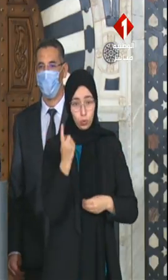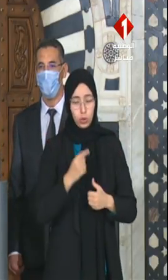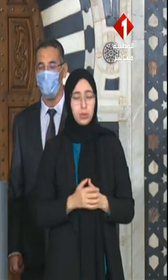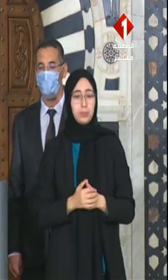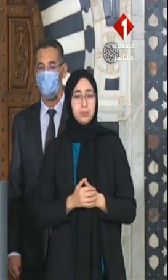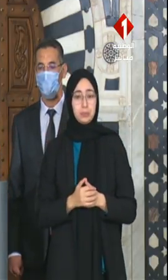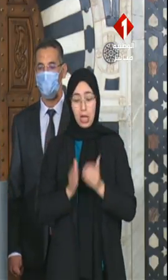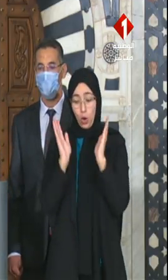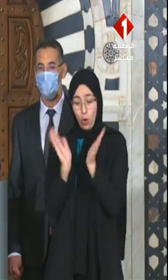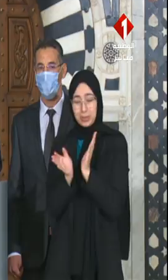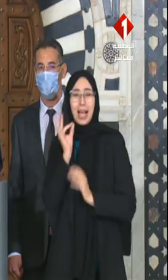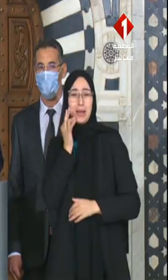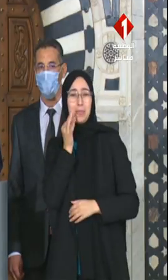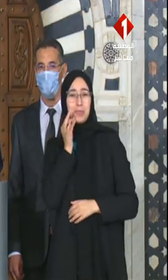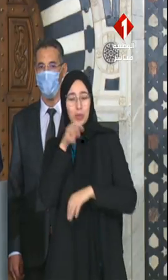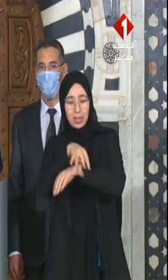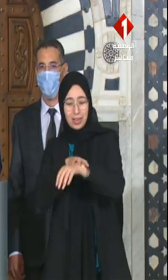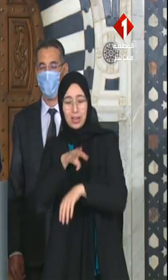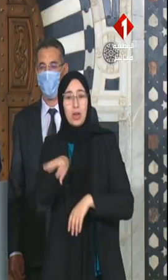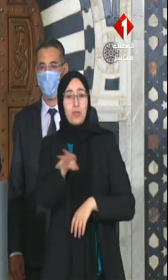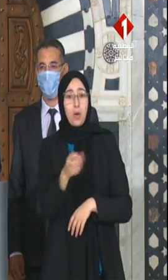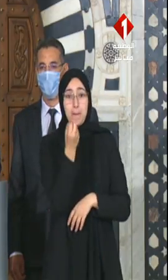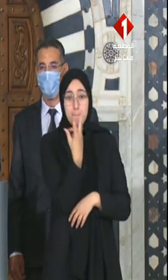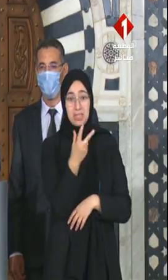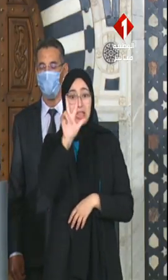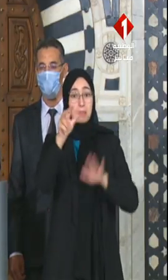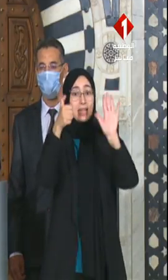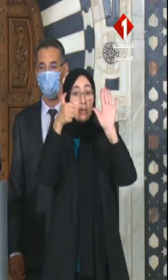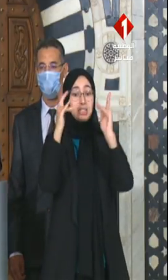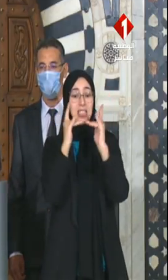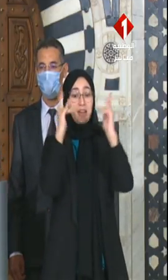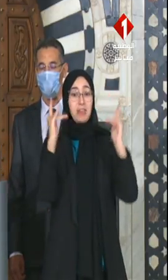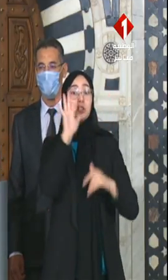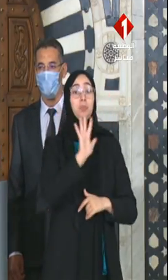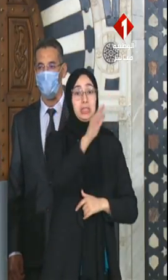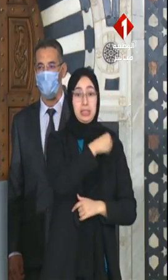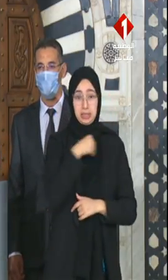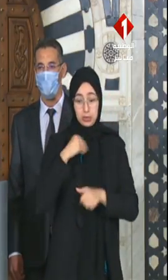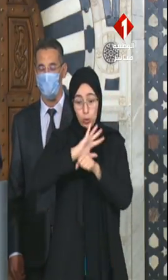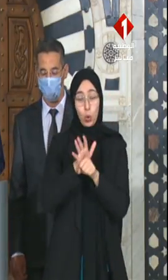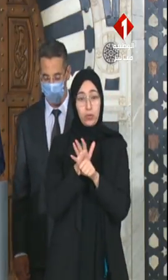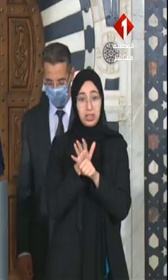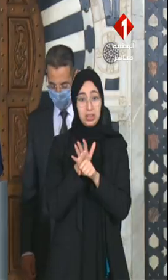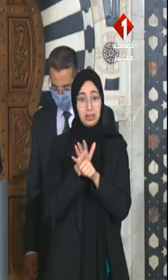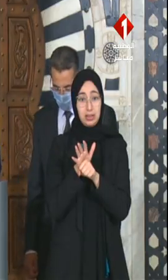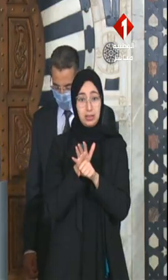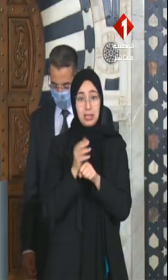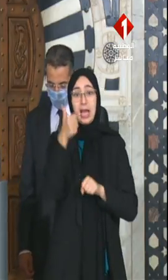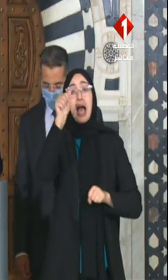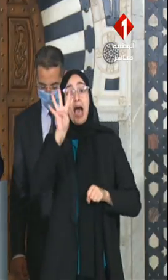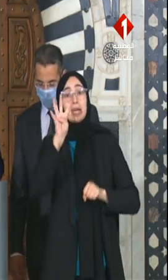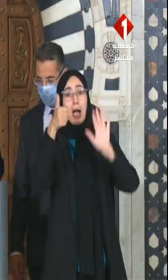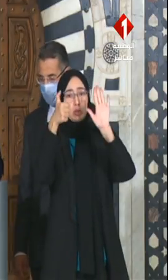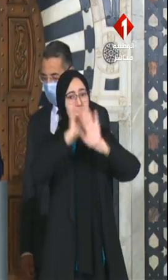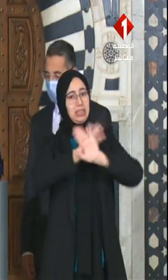بالنسبة للمستشفيات المحلية، حاليا عندنا 268 سرير خاص بالكوفيد يكون فيهم حاليا 64